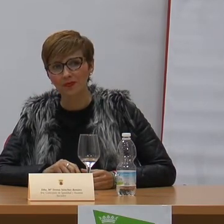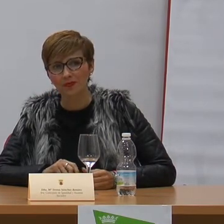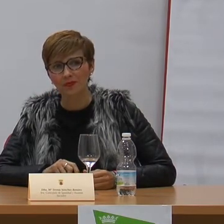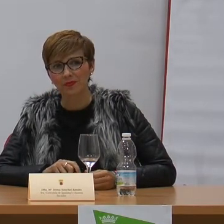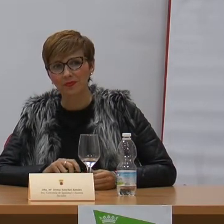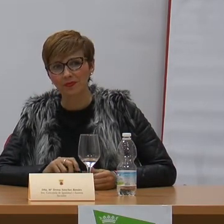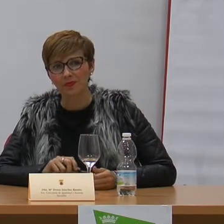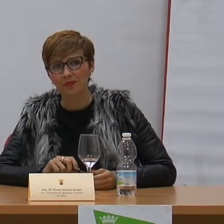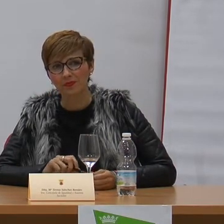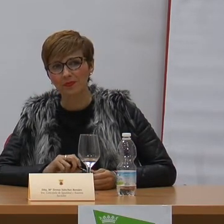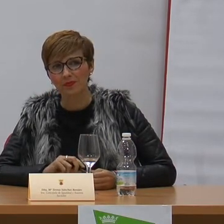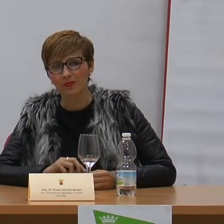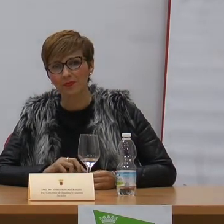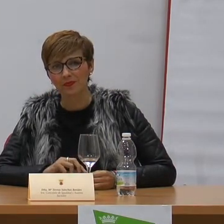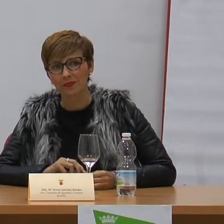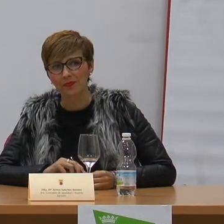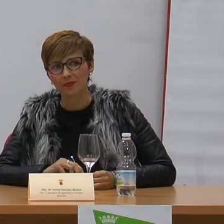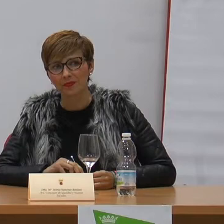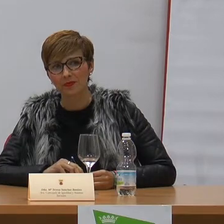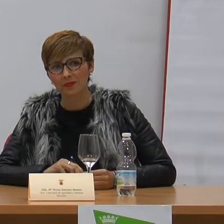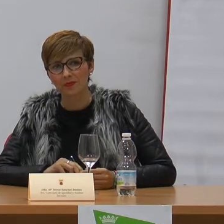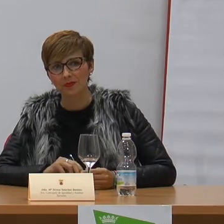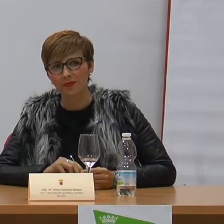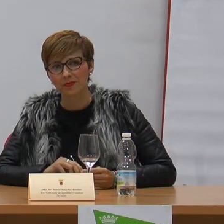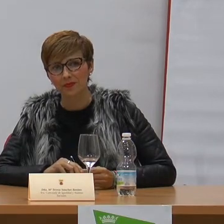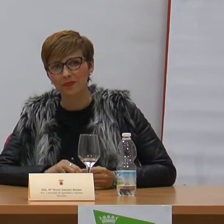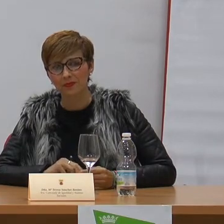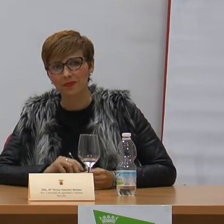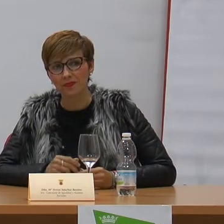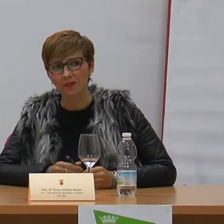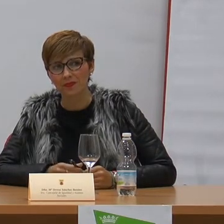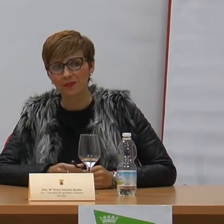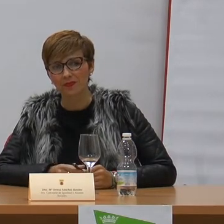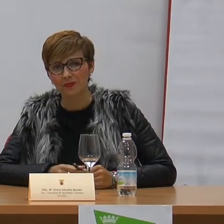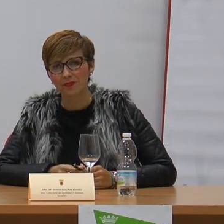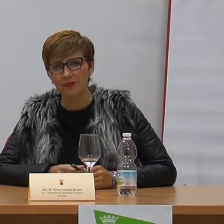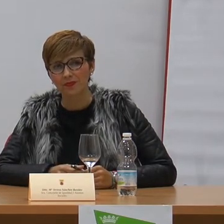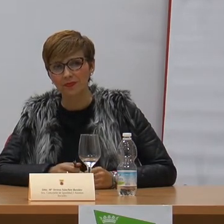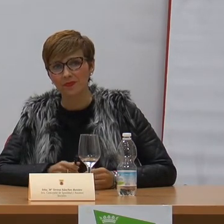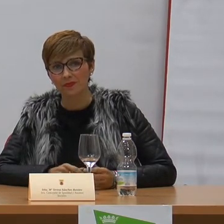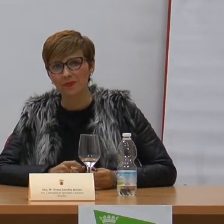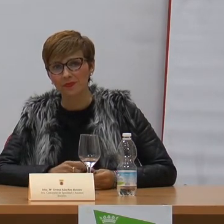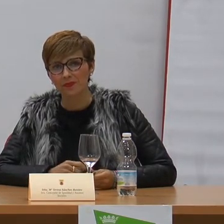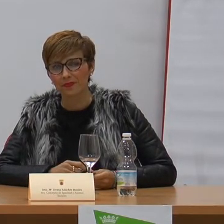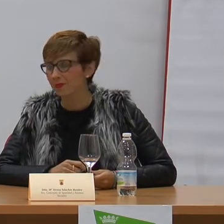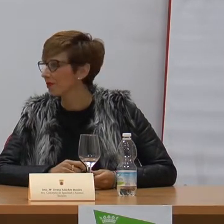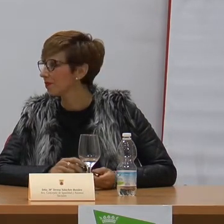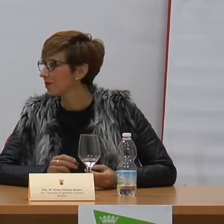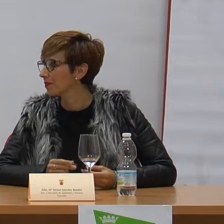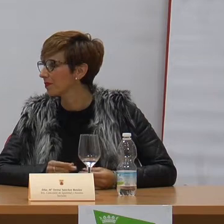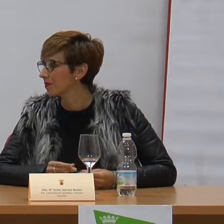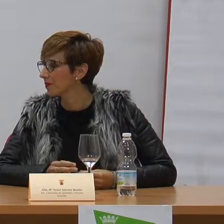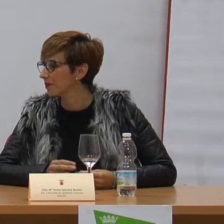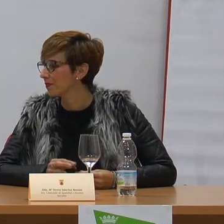ambiciosa y cuando se recoge una ley lo que hay que hacer falta lo que hace para cumplirla. Y para eso hace falta dotaciones económicas, porque muchas veces son